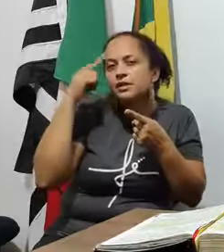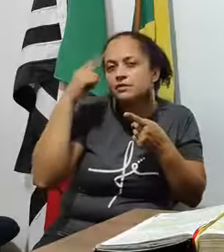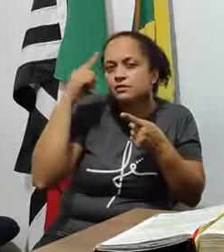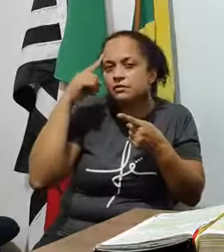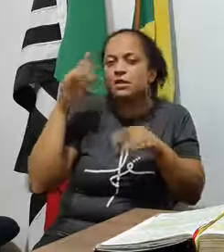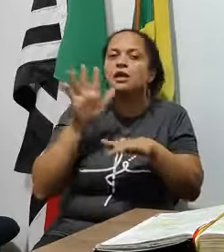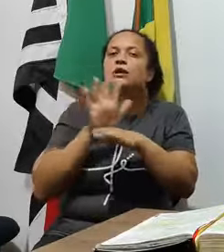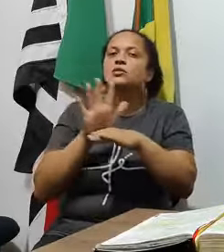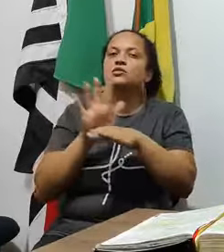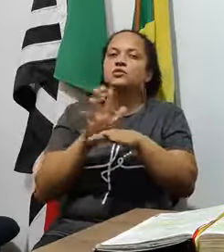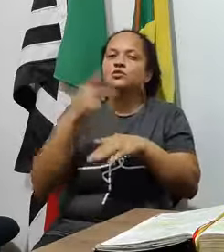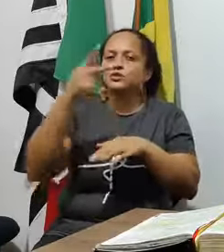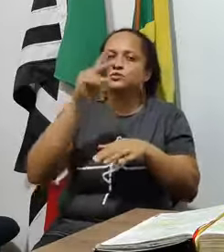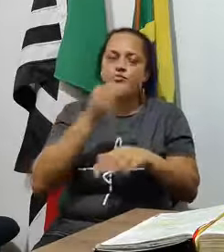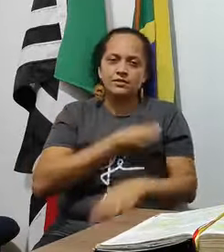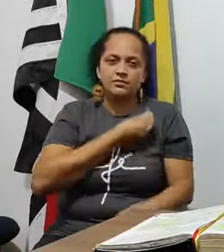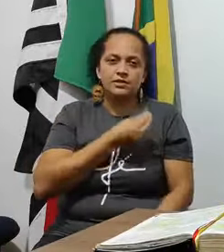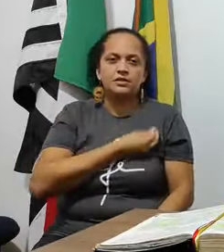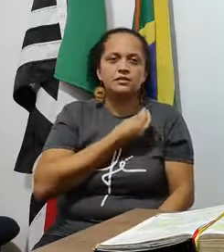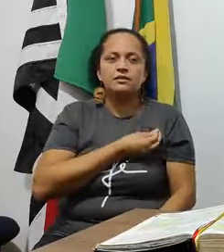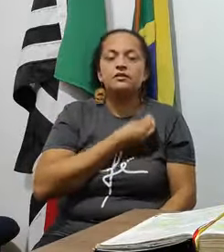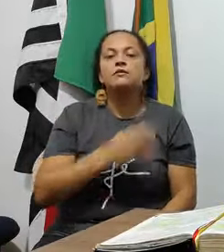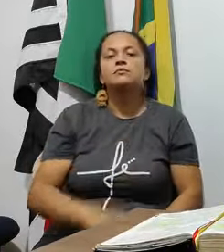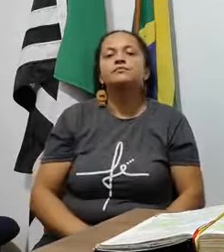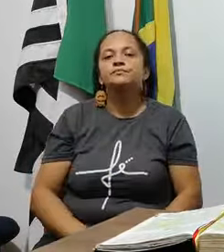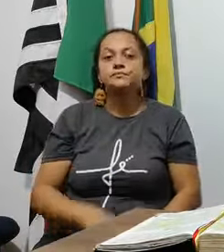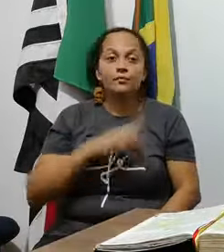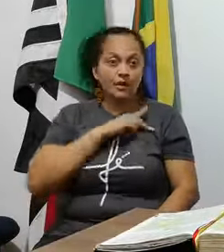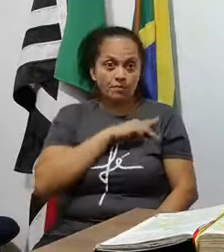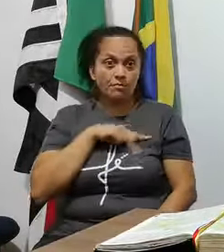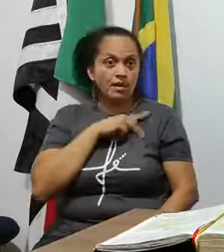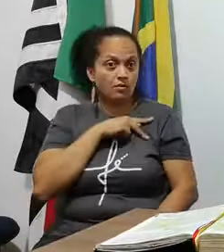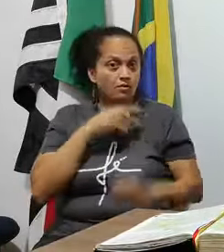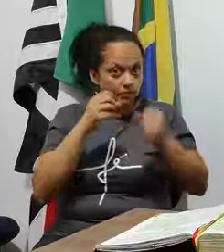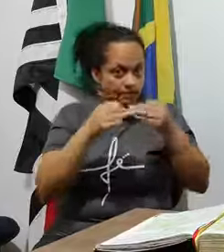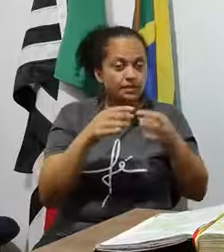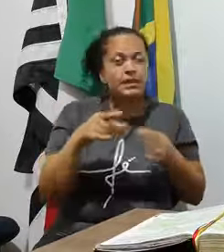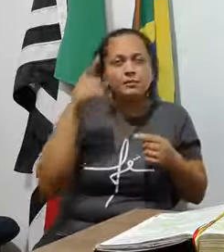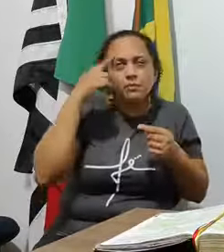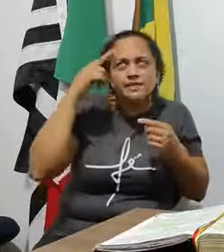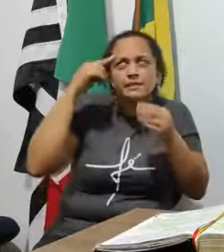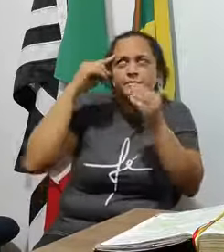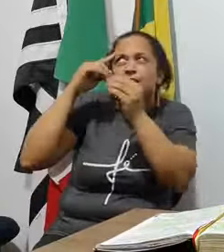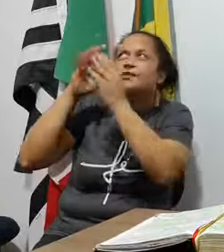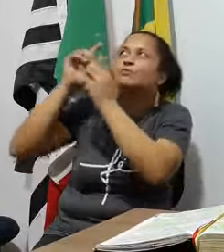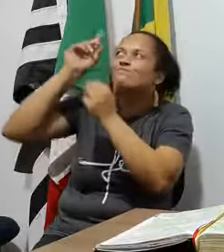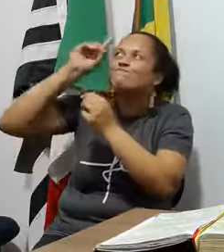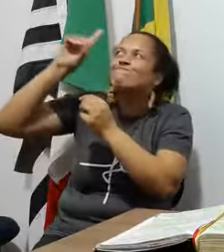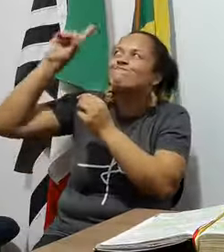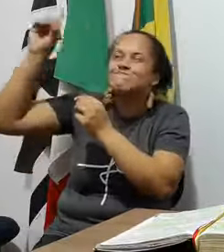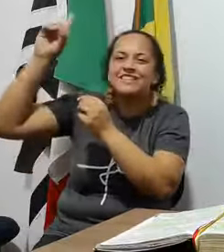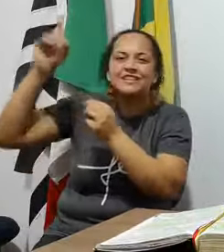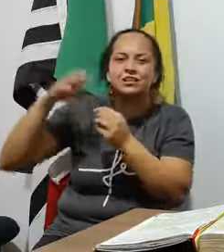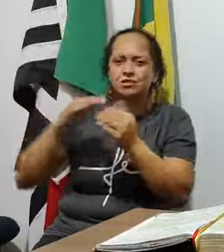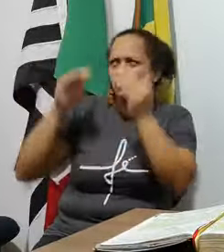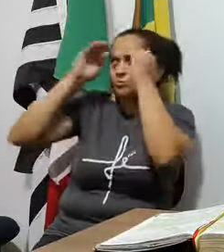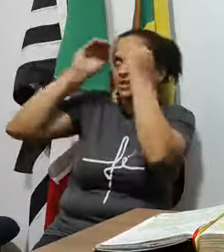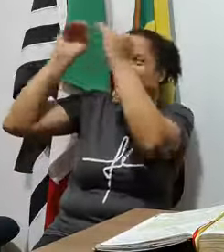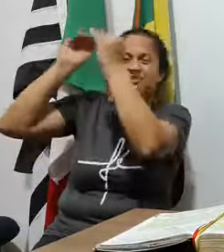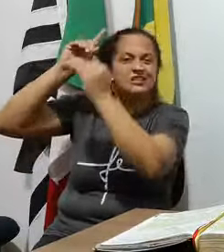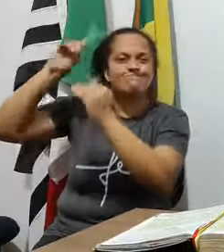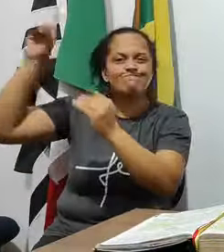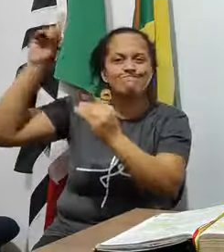vida. Por isso que o apóstolo Paulo diz, leve cativo todo o pensamento à obediência de Cristo. Por isso que ele também diz em